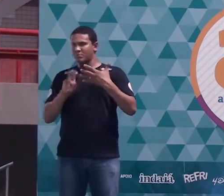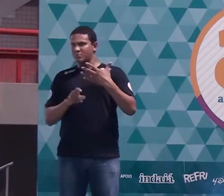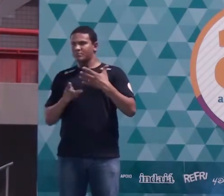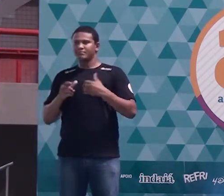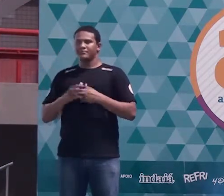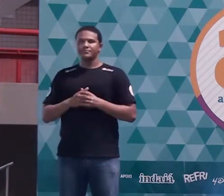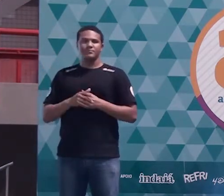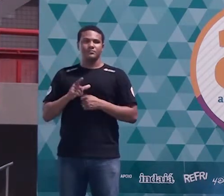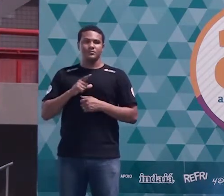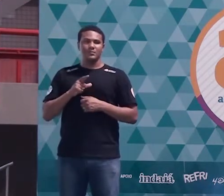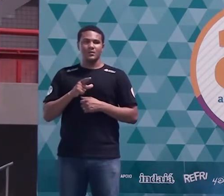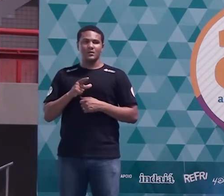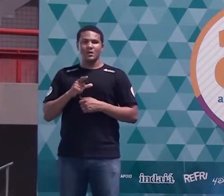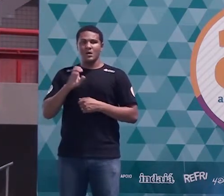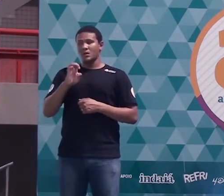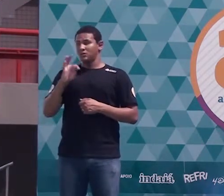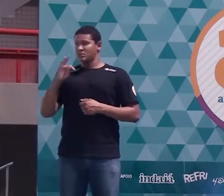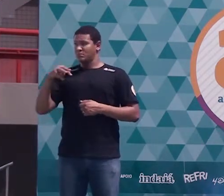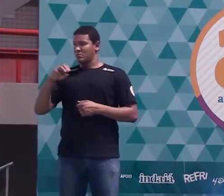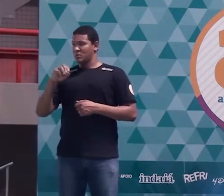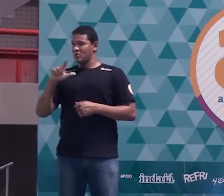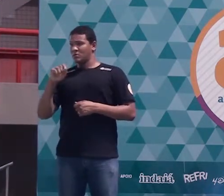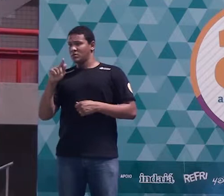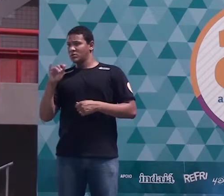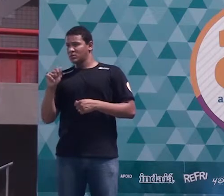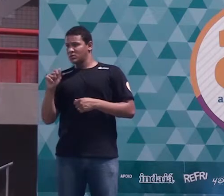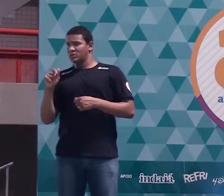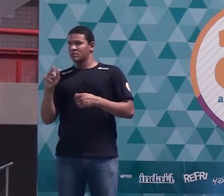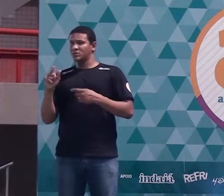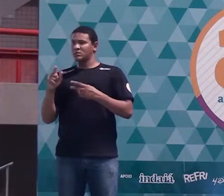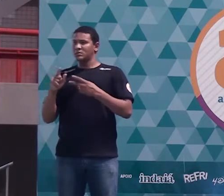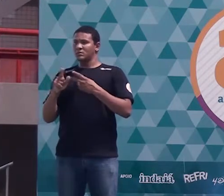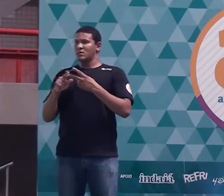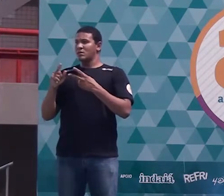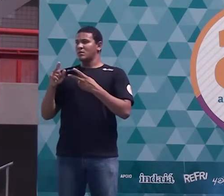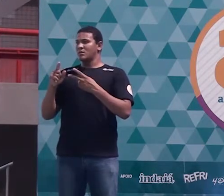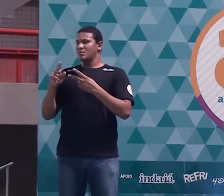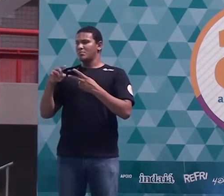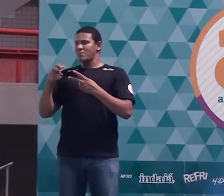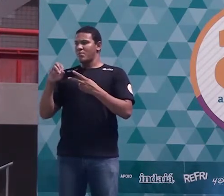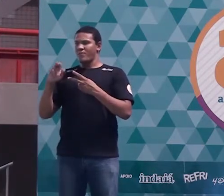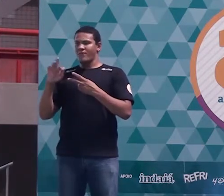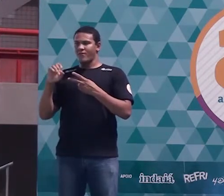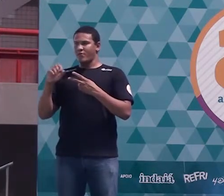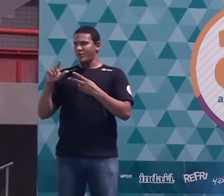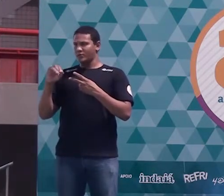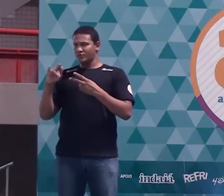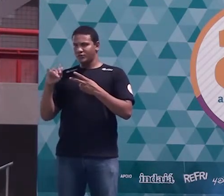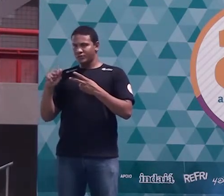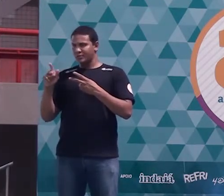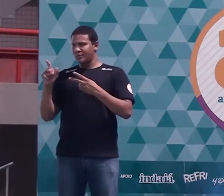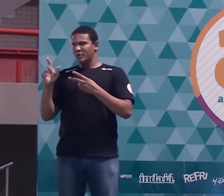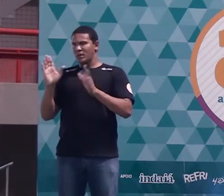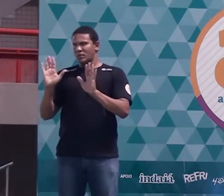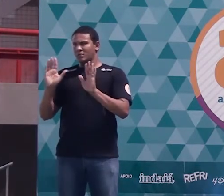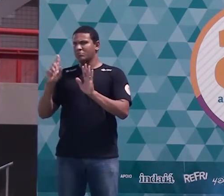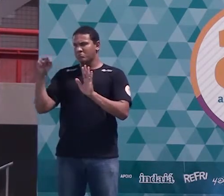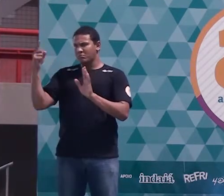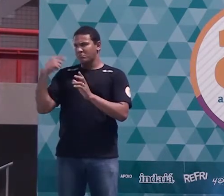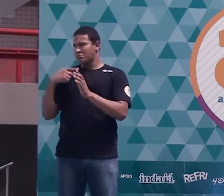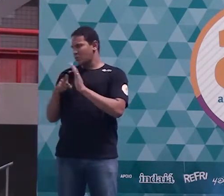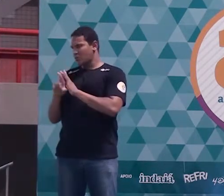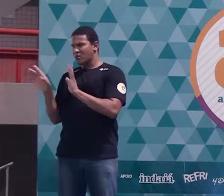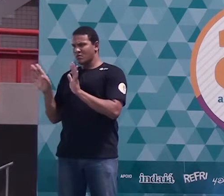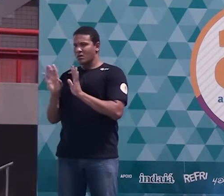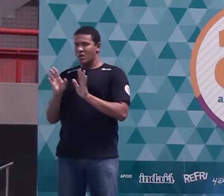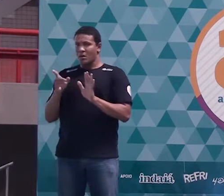Etimologia e morfologia, porque às vezes surgem algumas perguntas que não são do que eu estou falando, que quando aparecer alguma coisa assim, vocês podem perguntar depois para a gente não perder